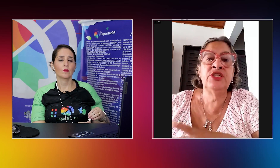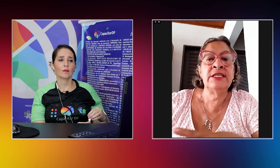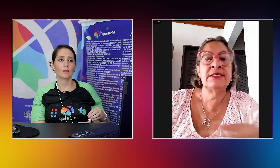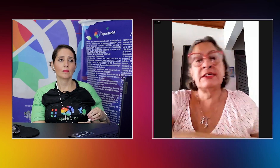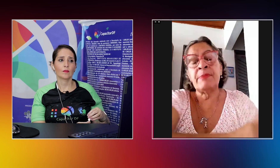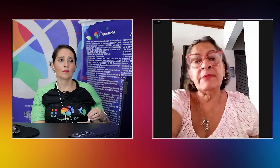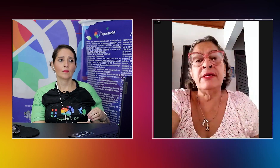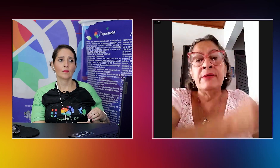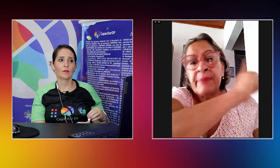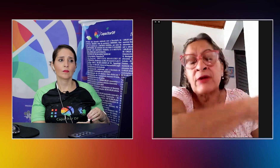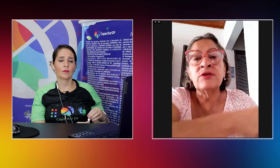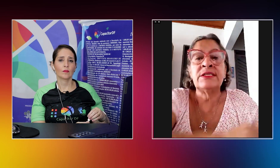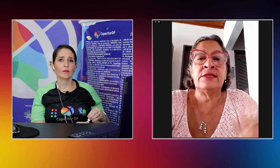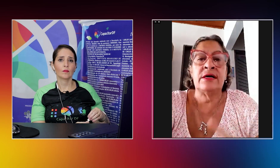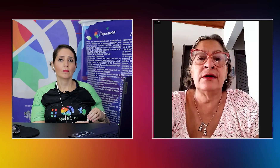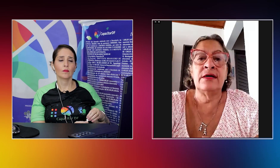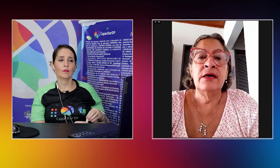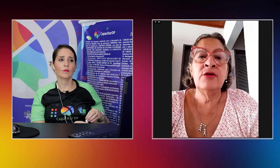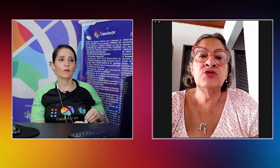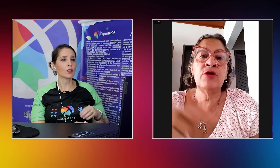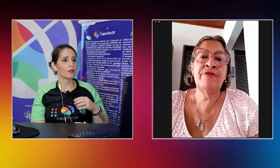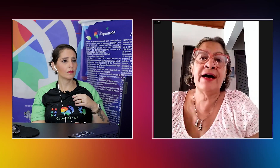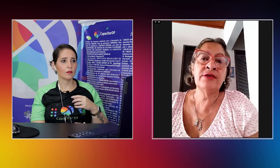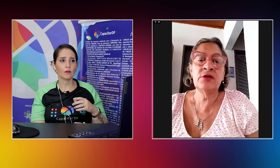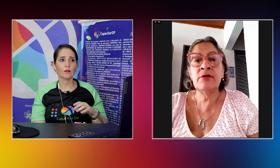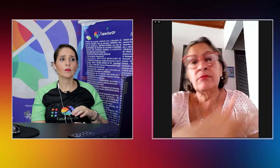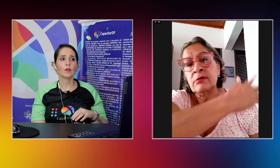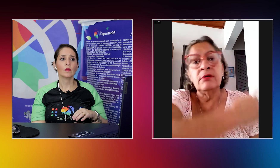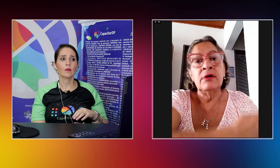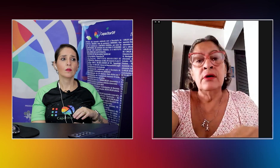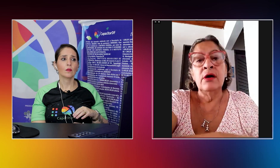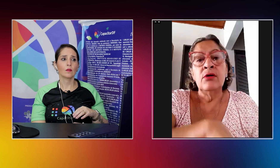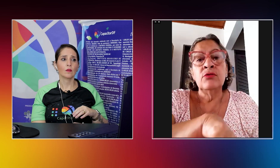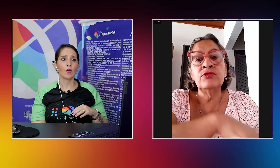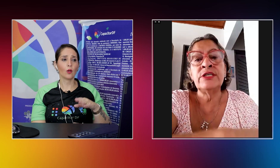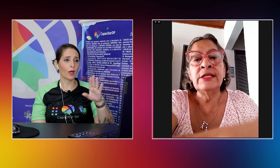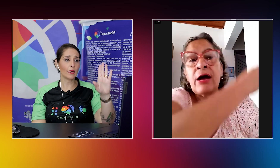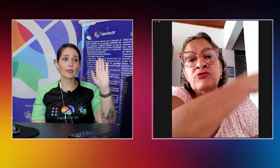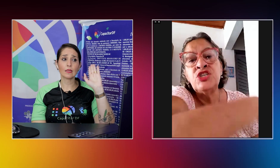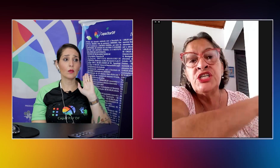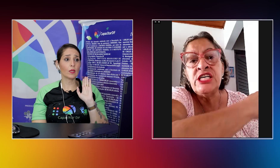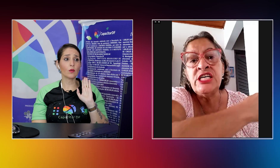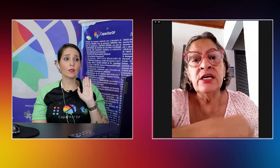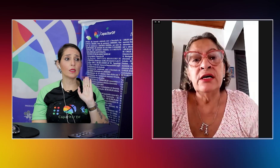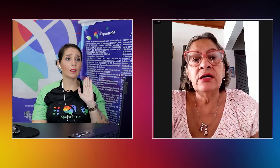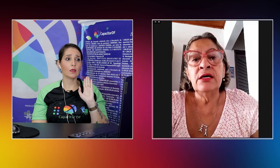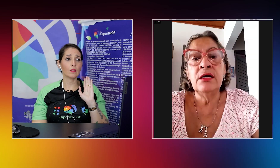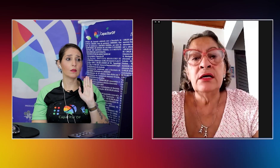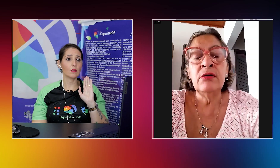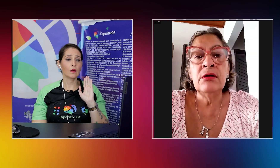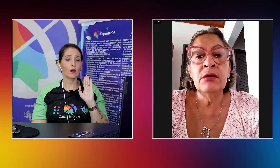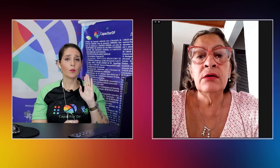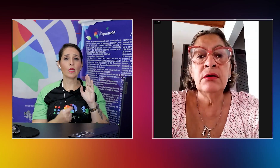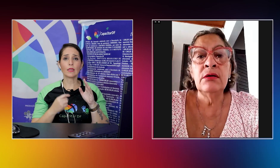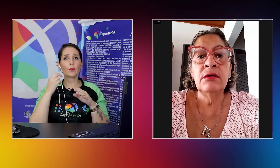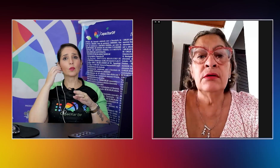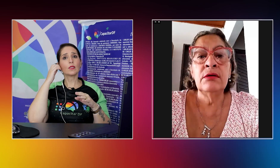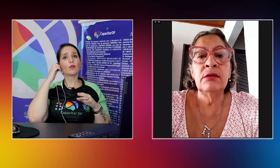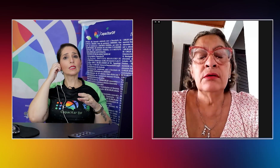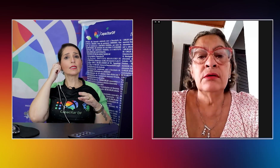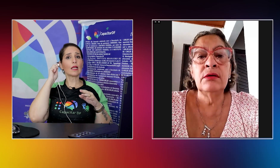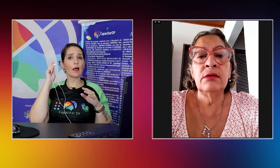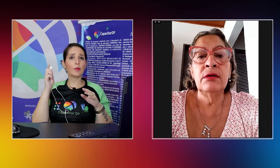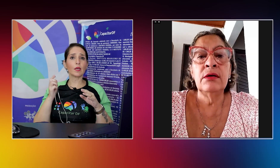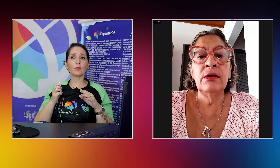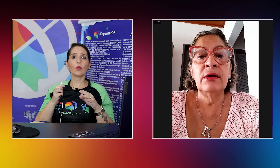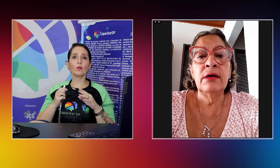pedir licença para mim ir para a cozinha, eu só faço o A sinal de ir. localização da cozinha. Por exemplo, se